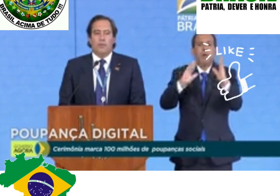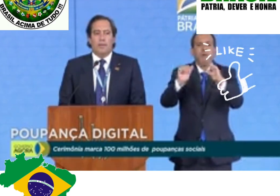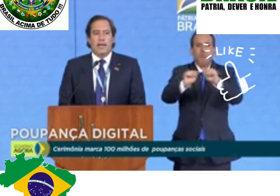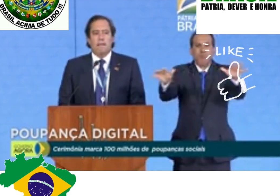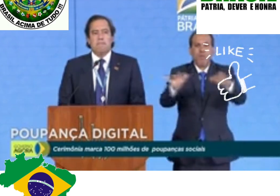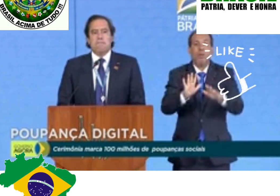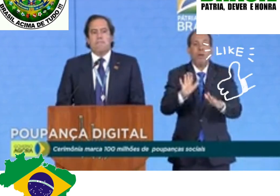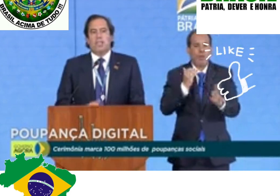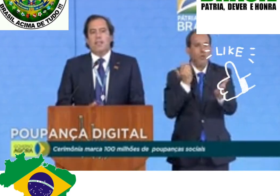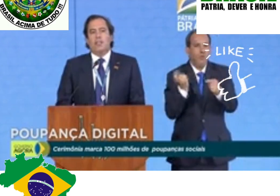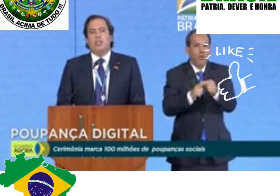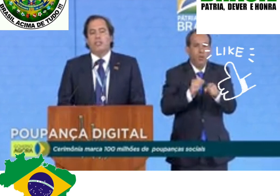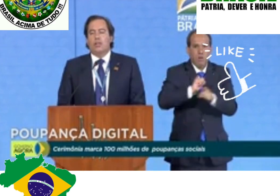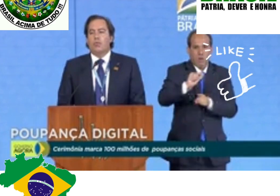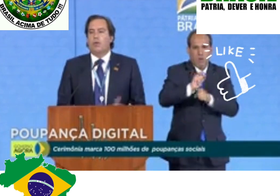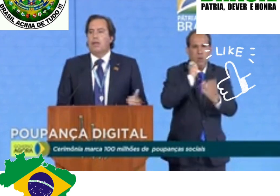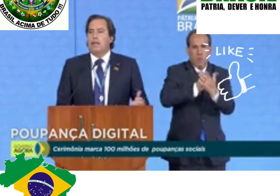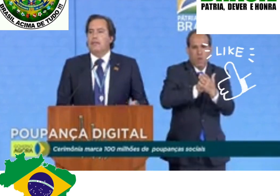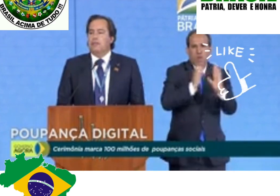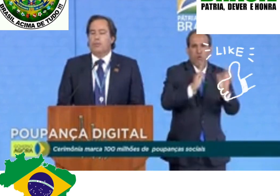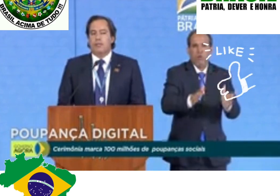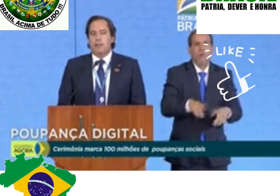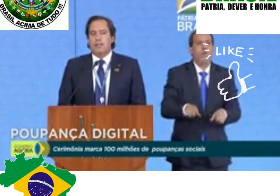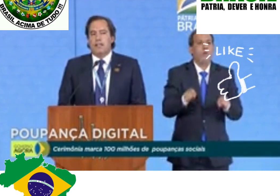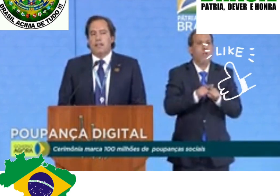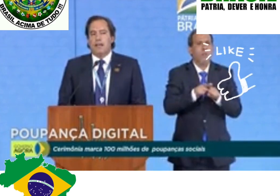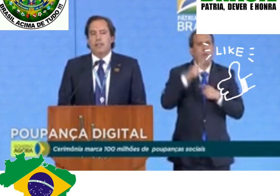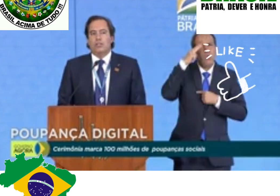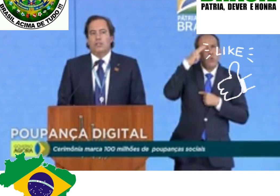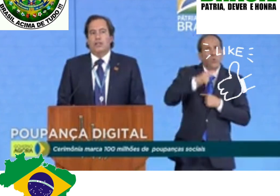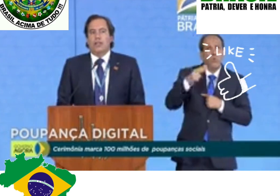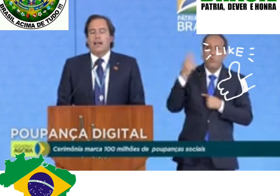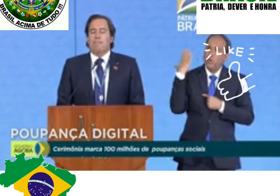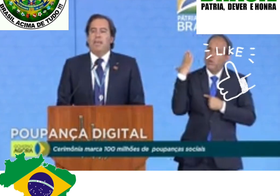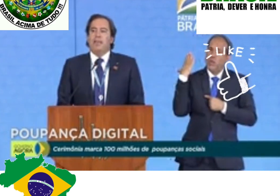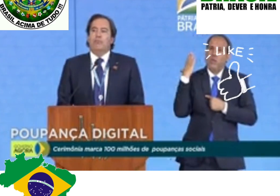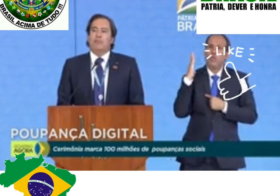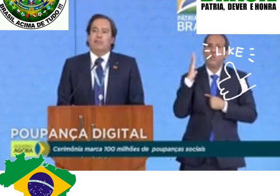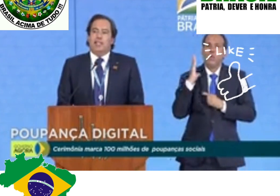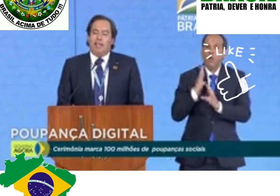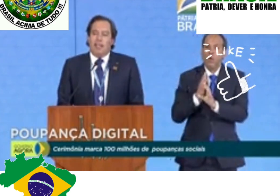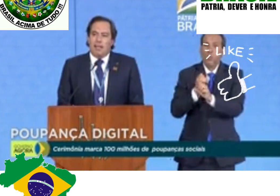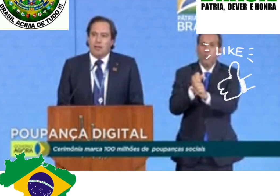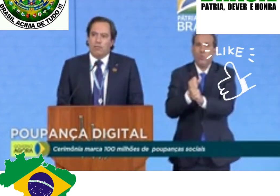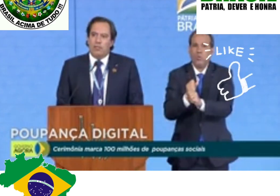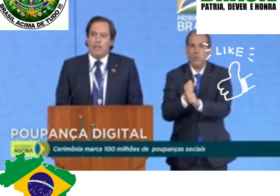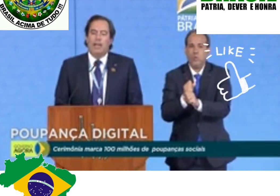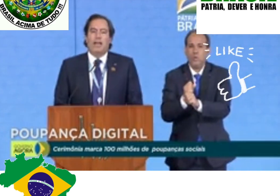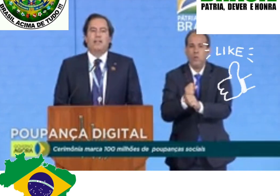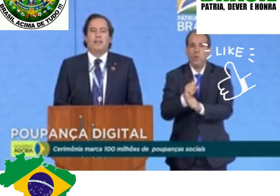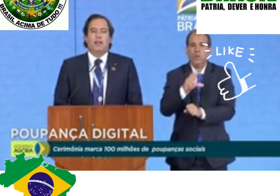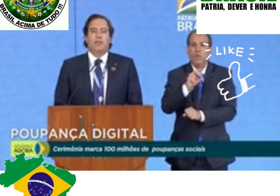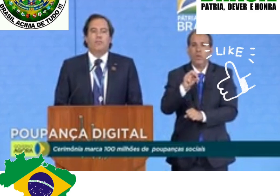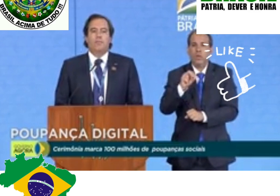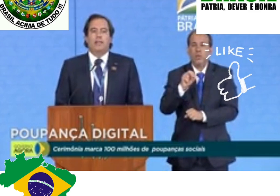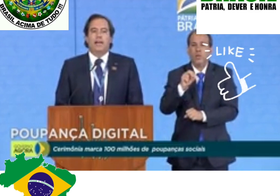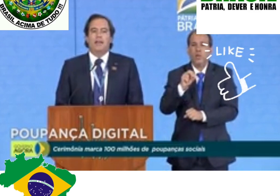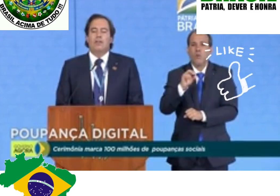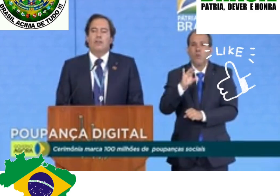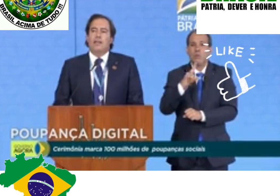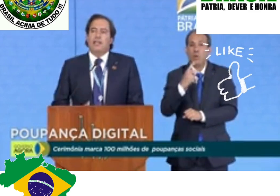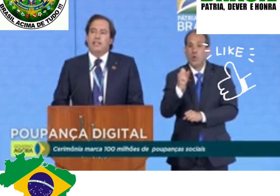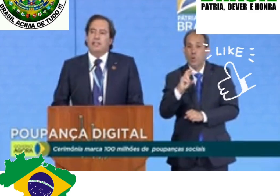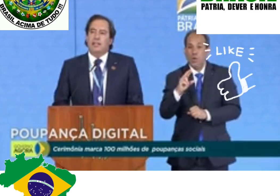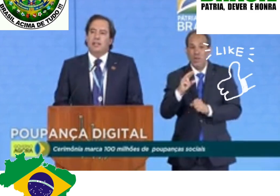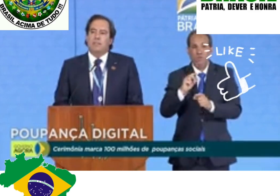já voltou a pagar, e a gente chegou, há 2 semanas atrás, a R$500 bilhão em crédito